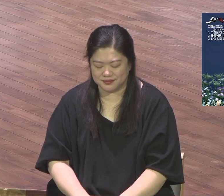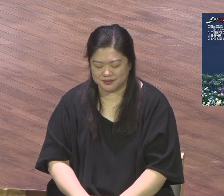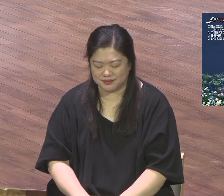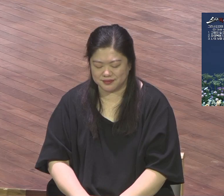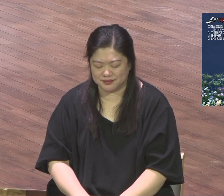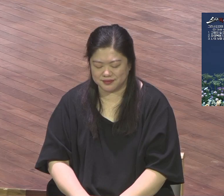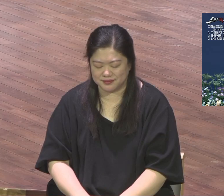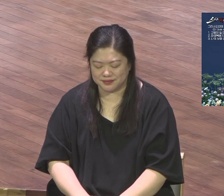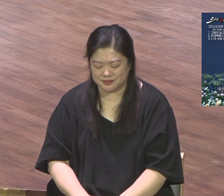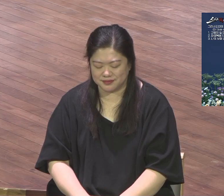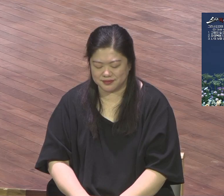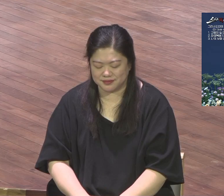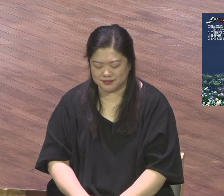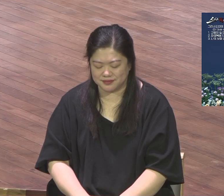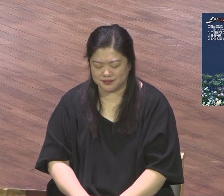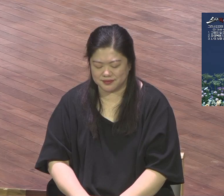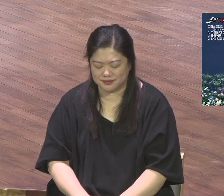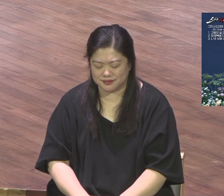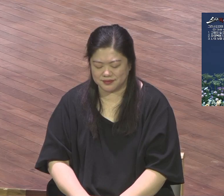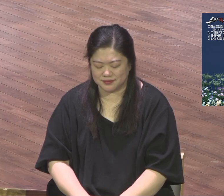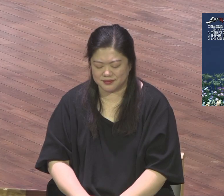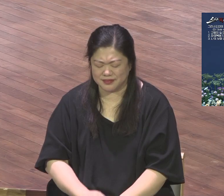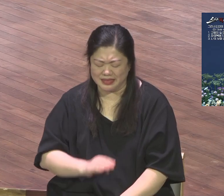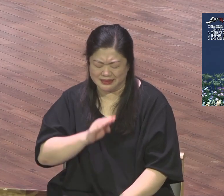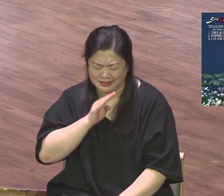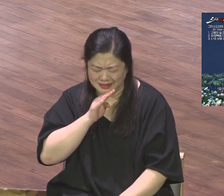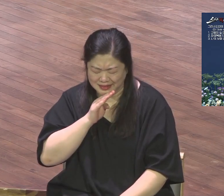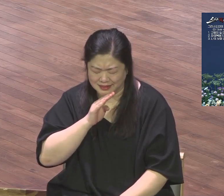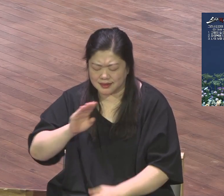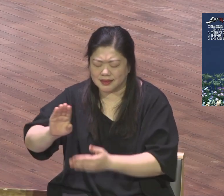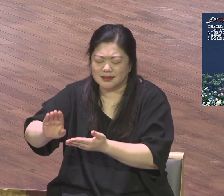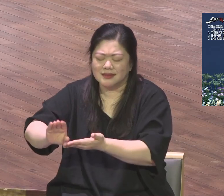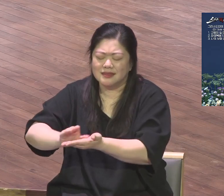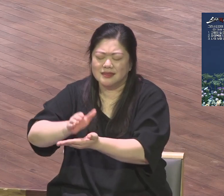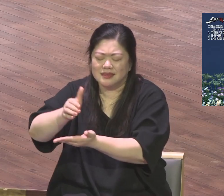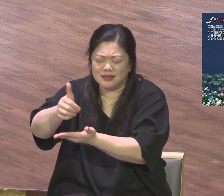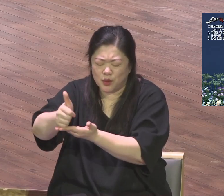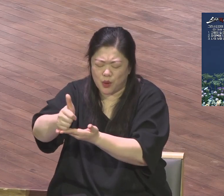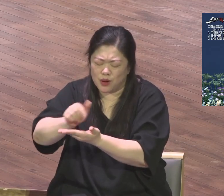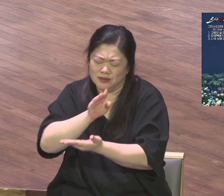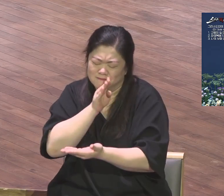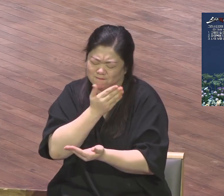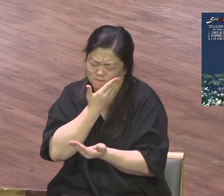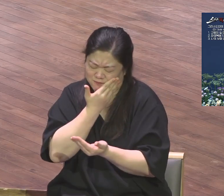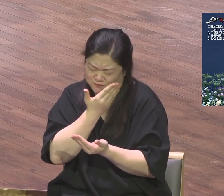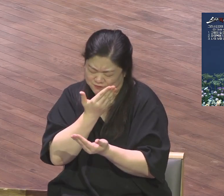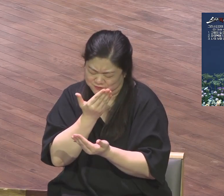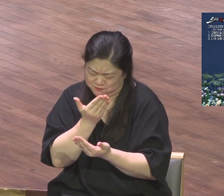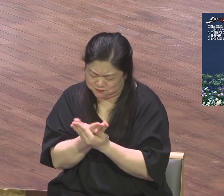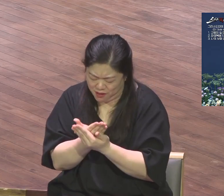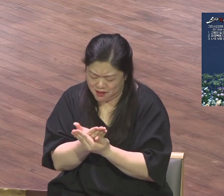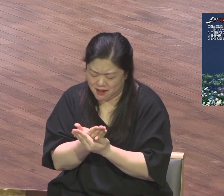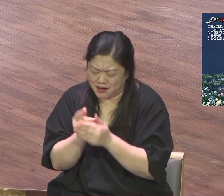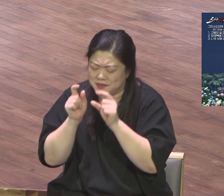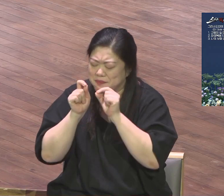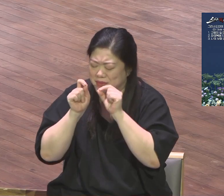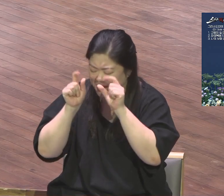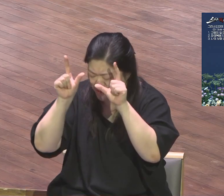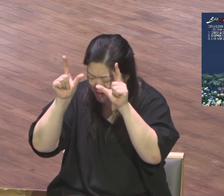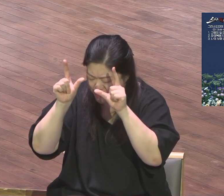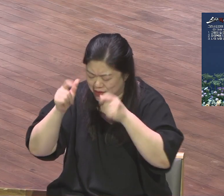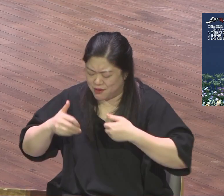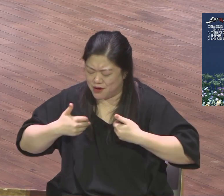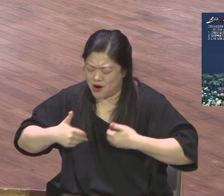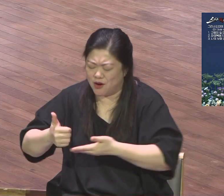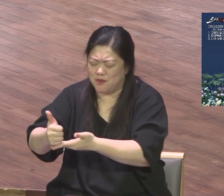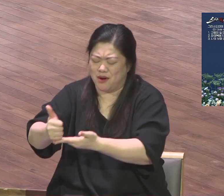참된 그리스도를 내 심령의 최고의 가치로 알고 복음 증거와